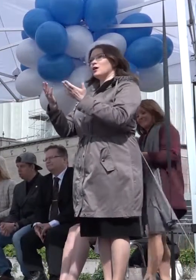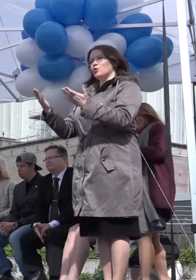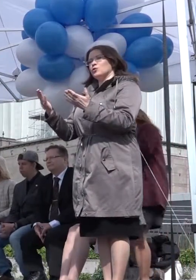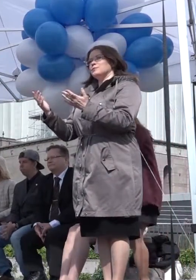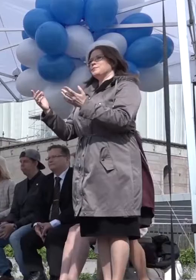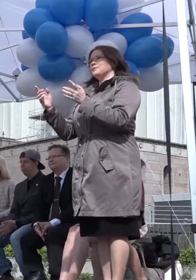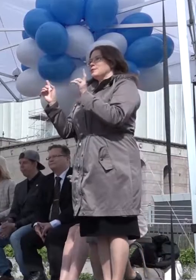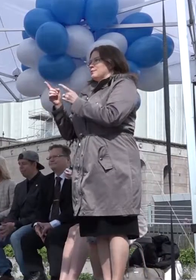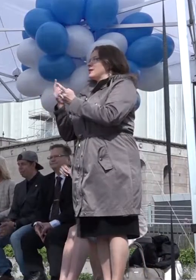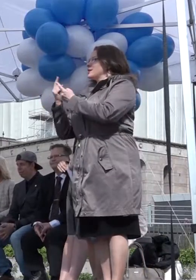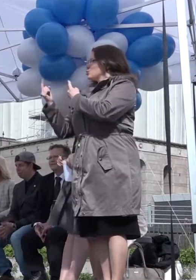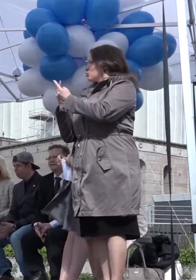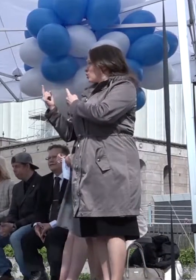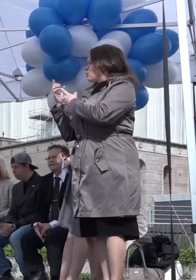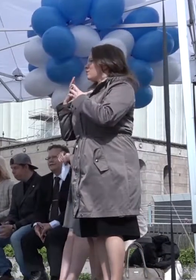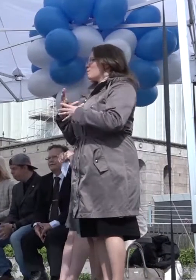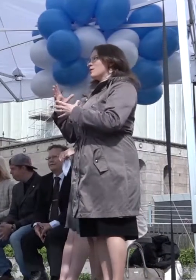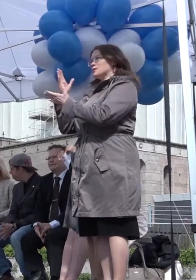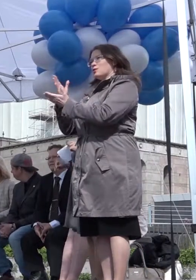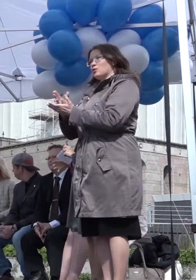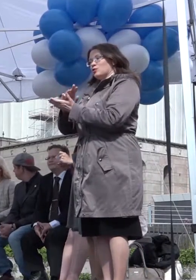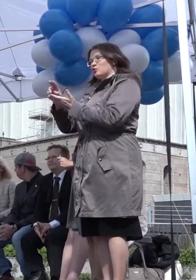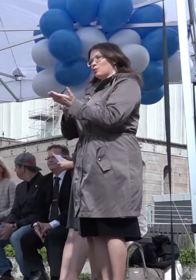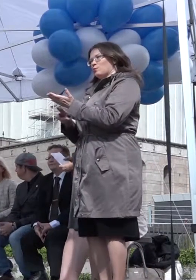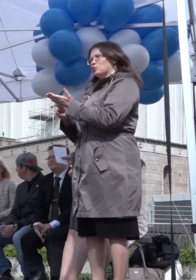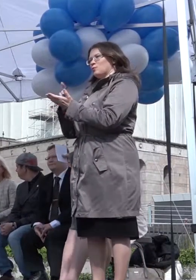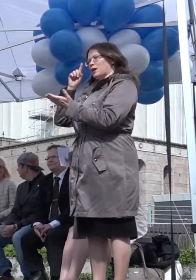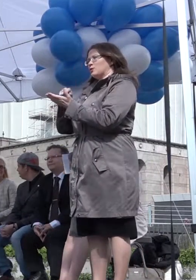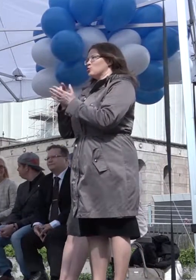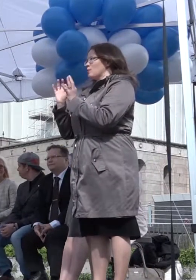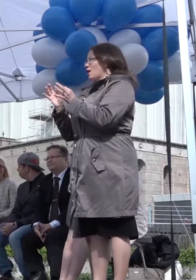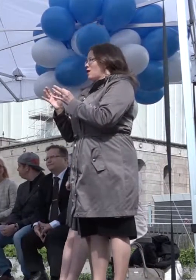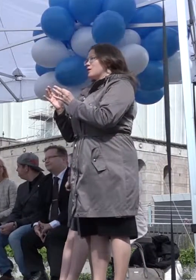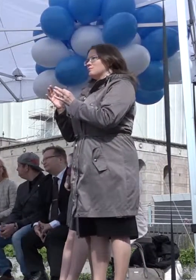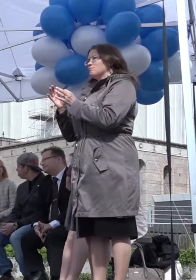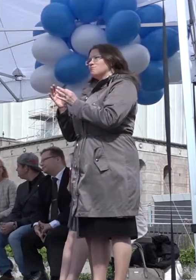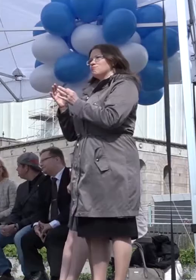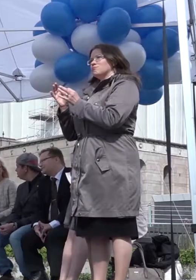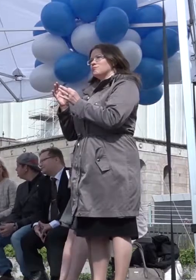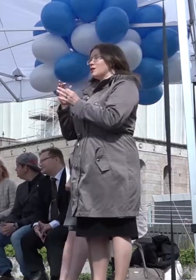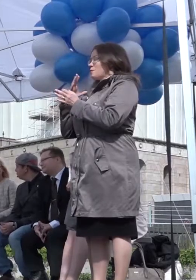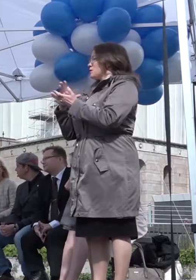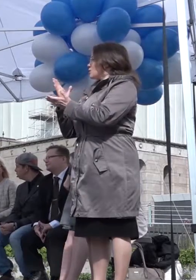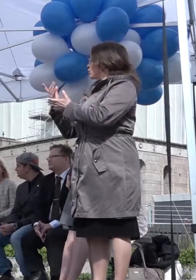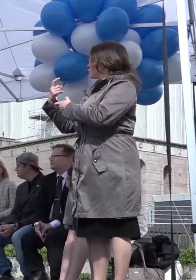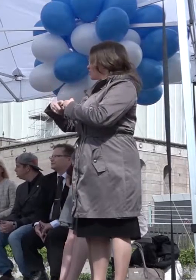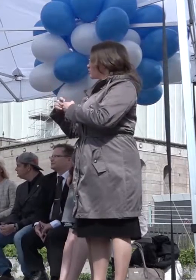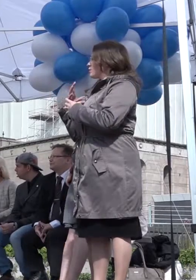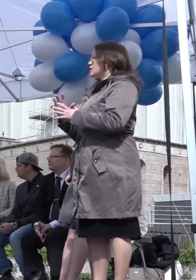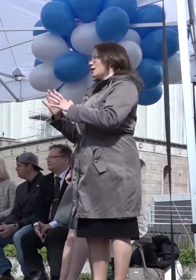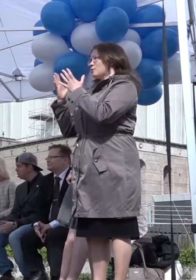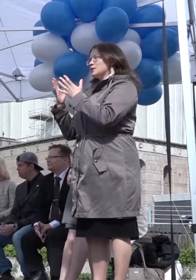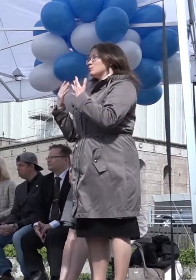keskustelu vammaisten oikeuksien sopimuksen merkityksestä ja muutenkin vammaisten oikeuksista ja elämästä